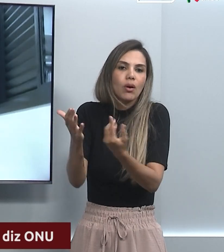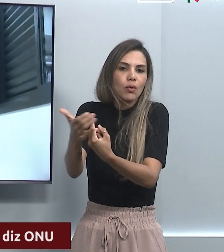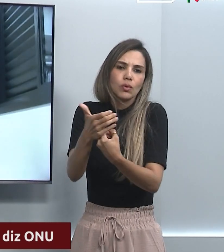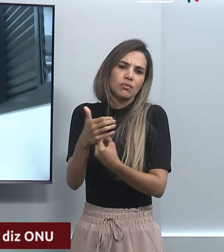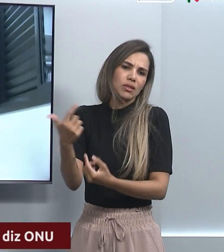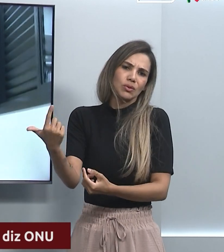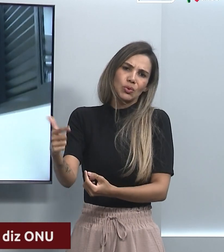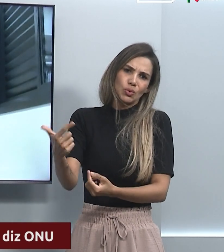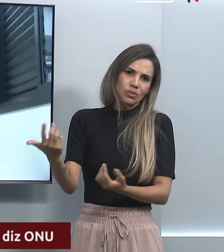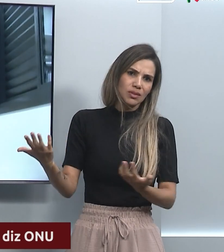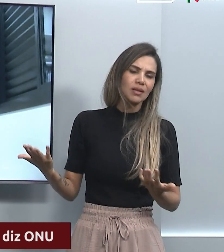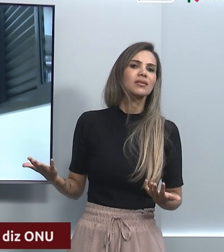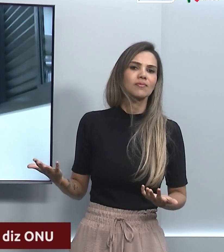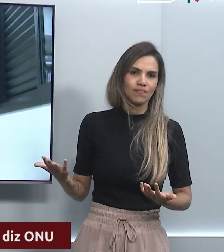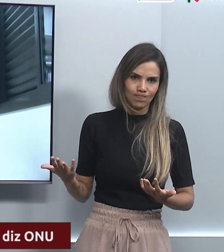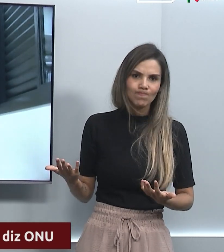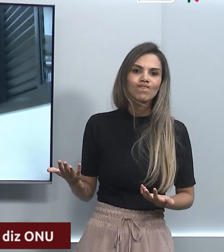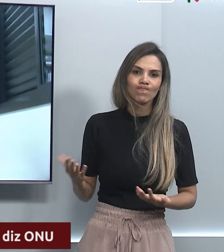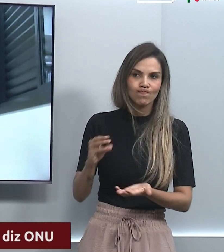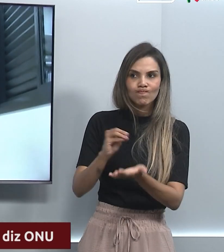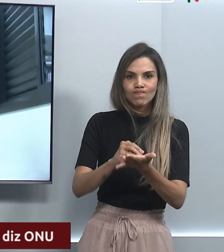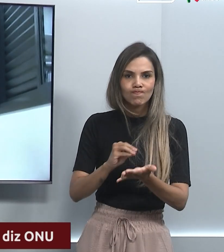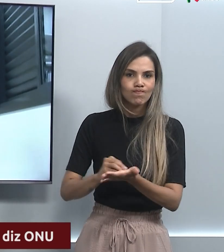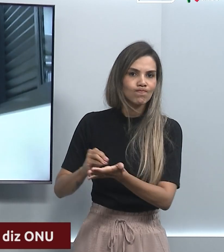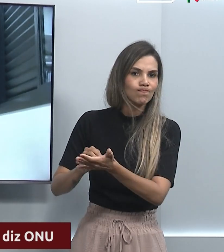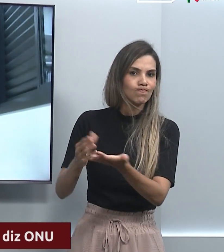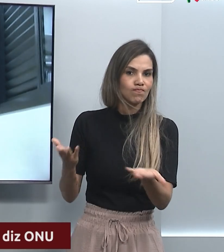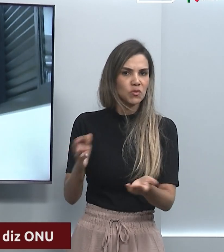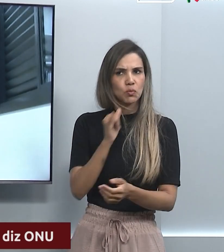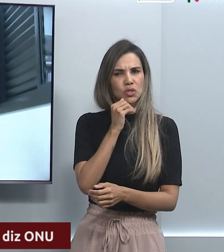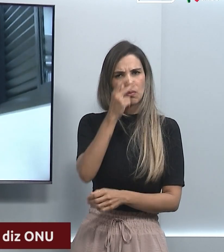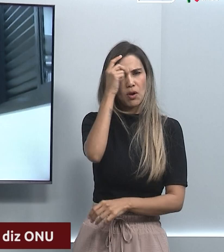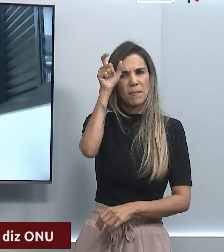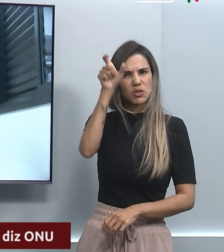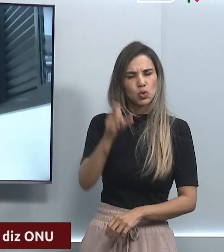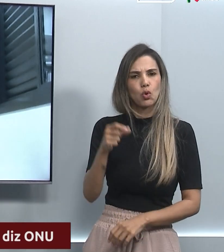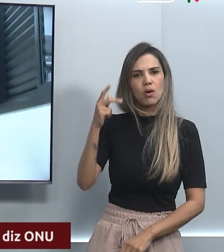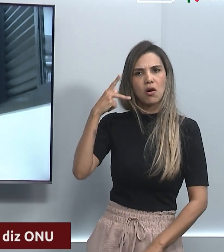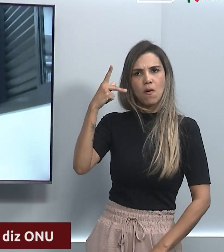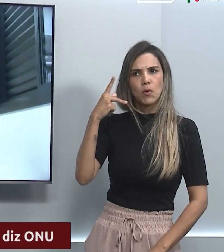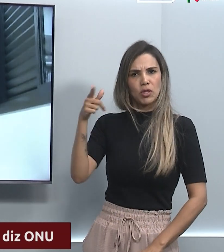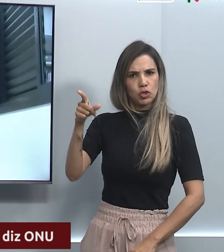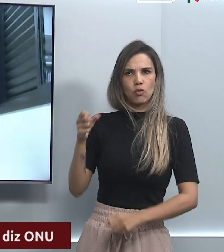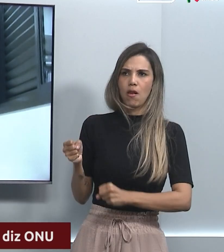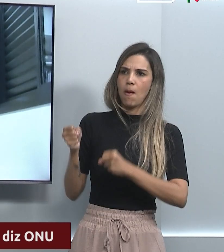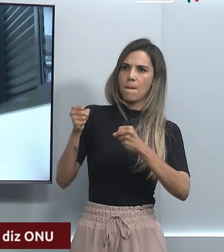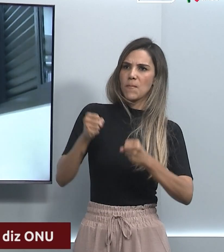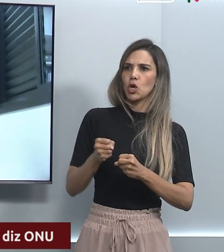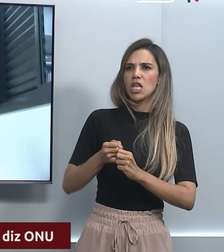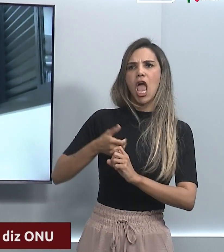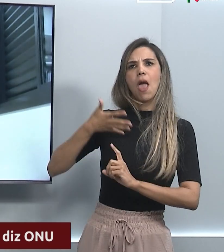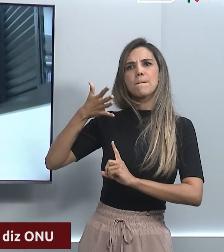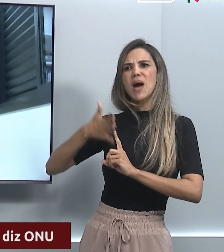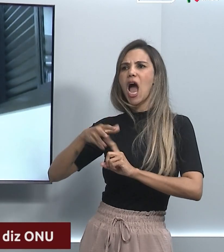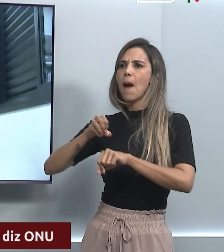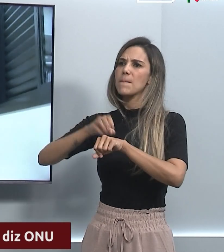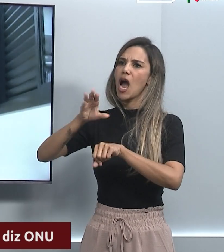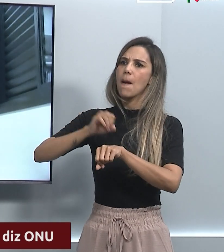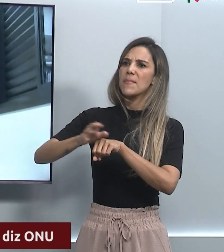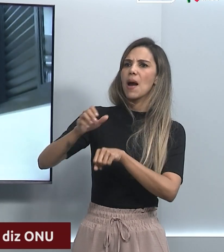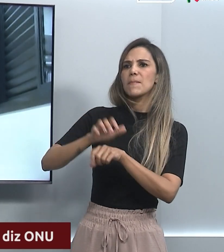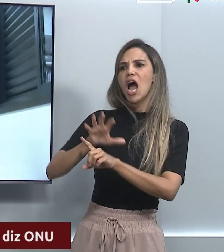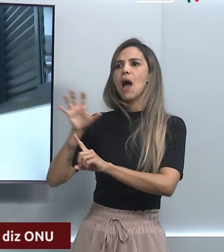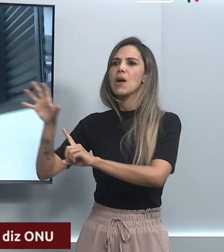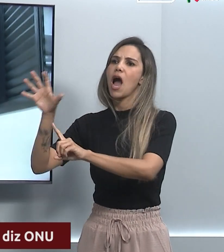sociedade vai ter a essas pessoas, né? Porque quando um governante ele tem esse tipo de discurso e adota esse tipo